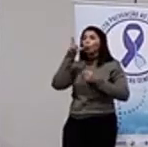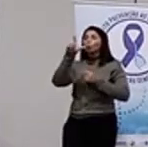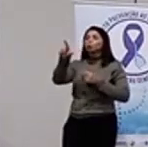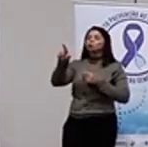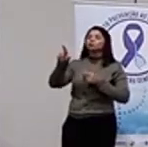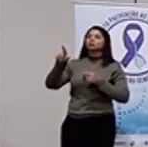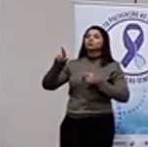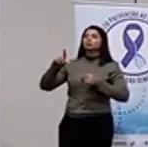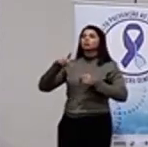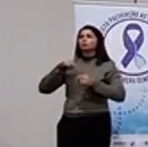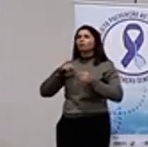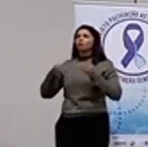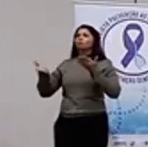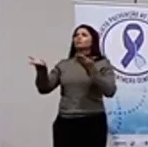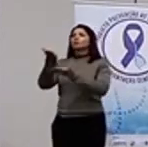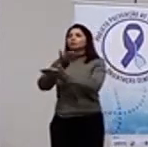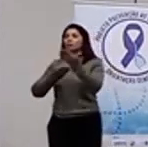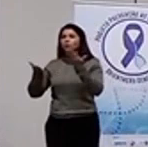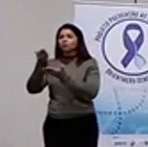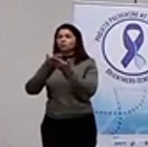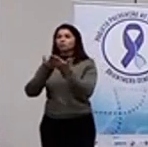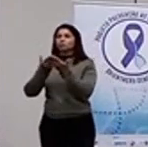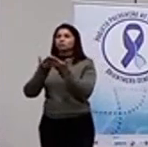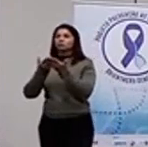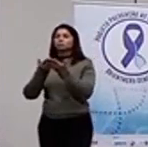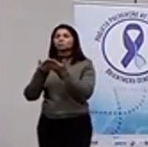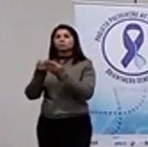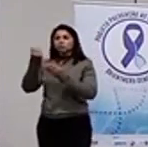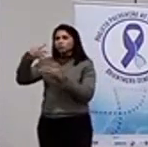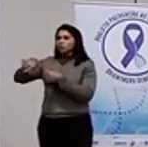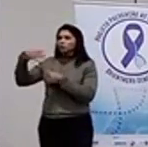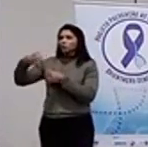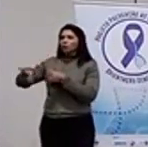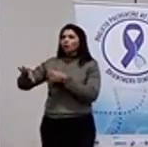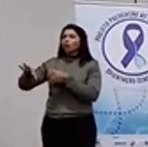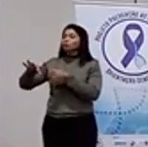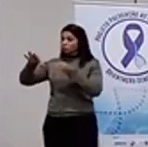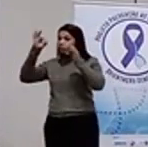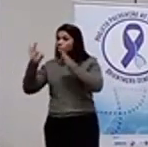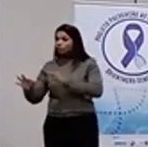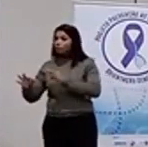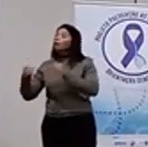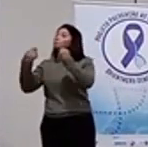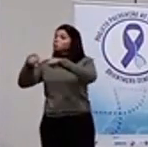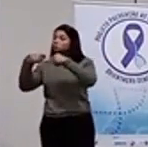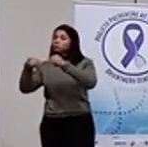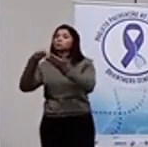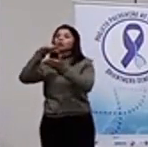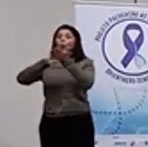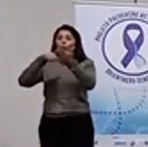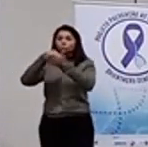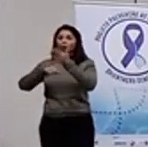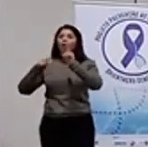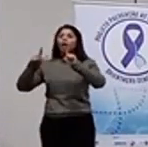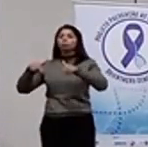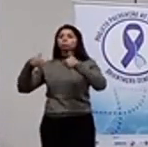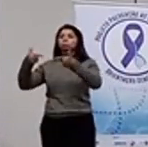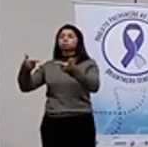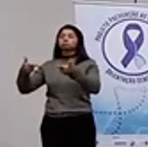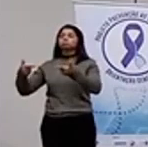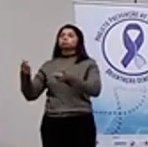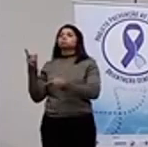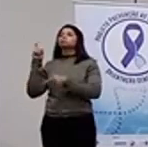tudo isso, por mais cara que ela seja, se ela for efetiva, a gente tem que lutar para ela ser absorvida por aquele